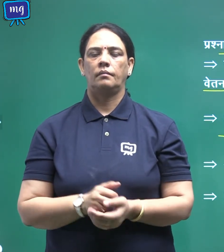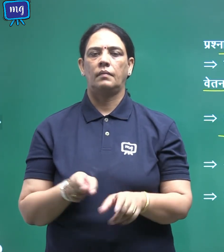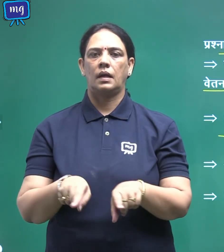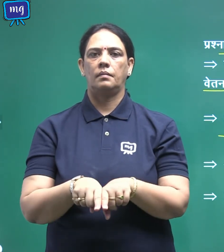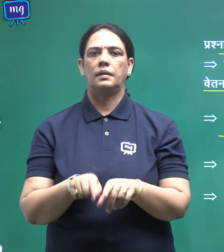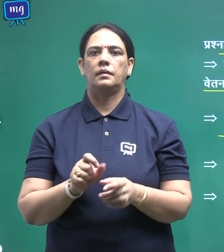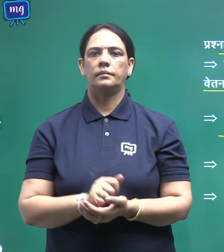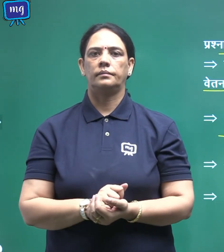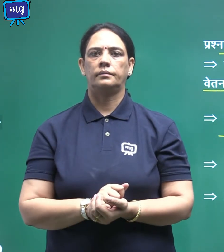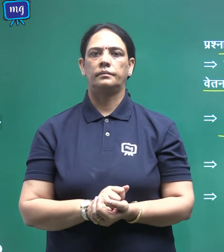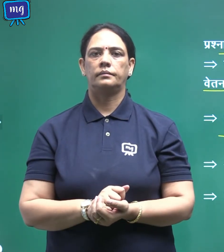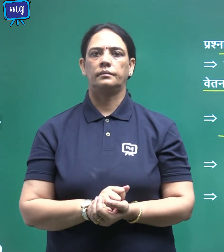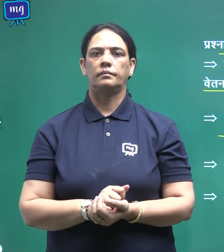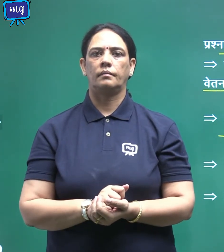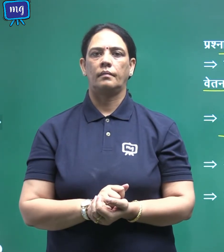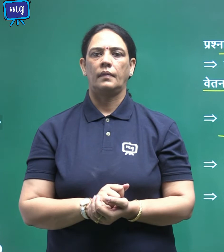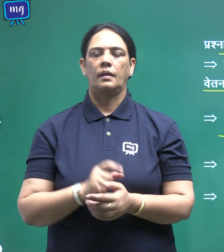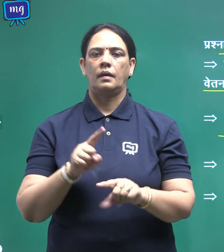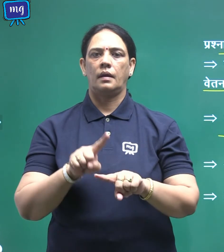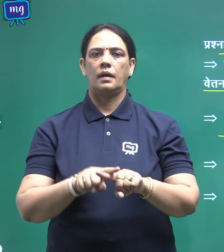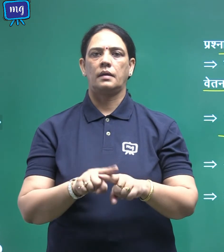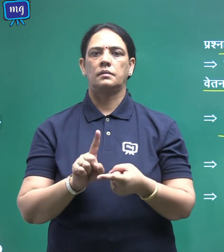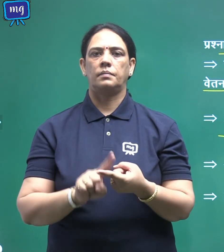बराबर x प्लस